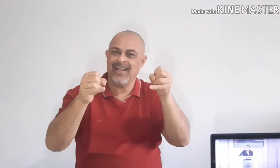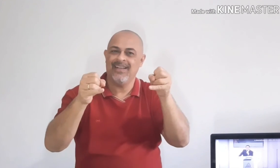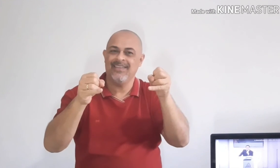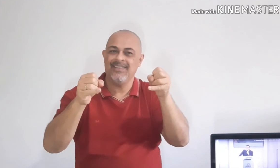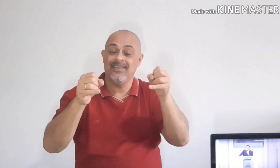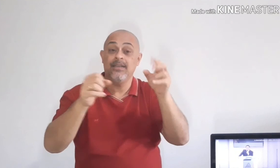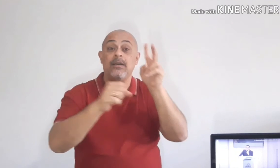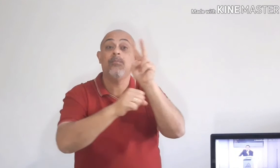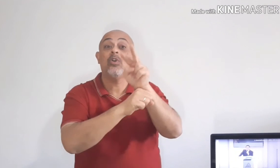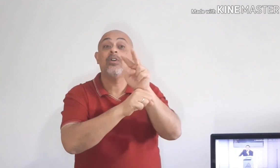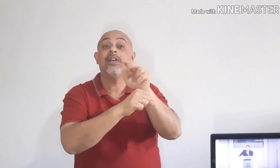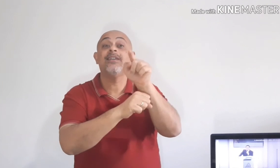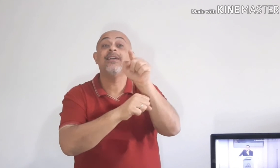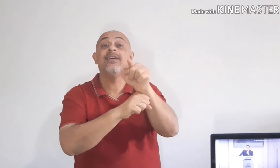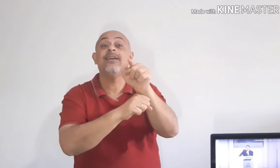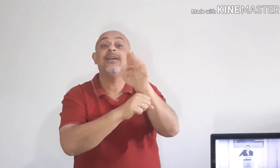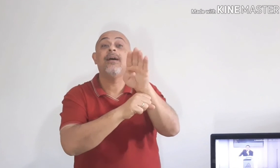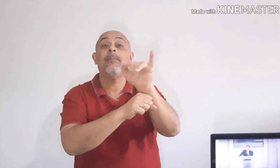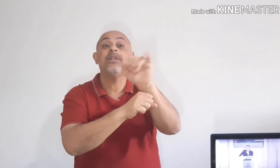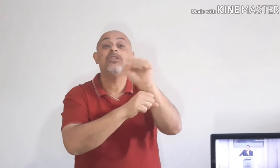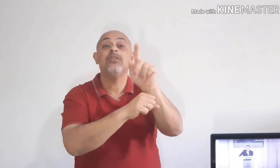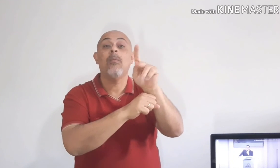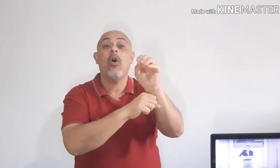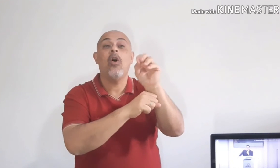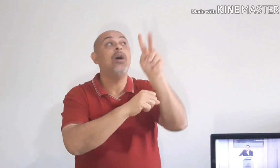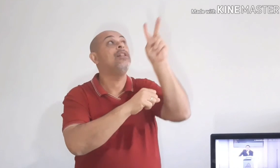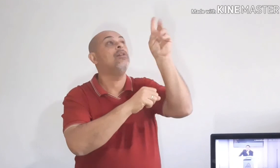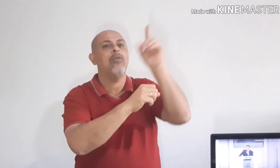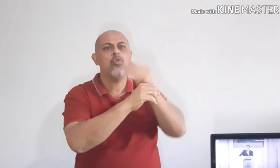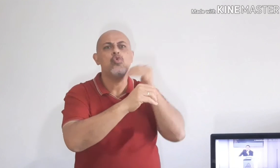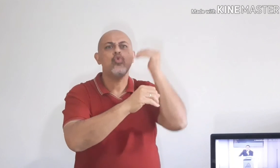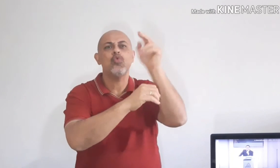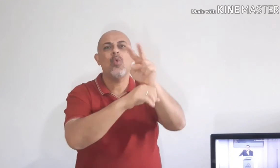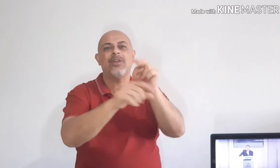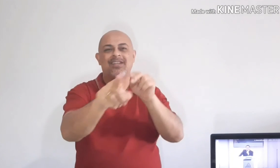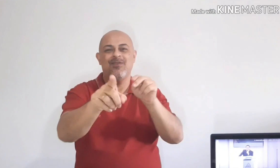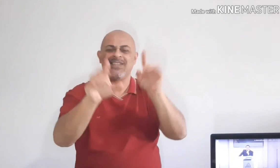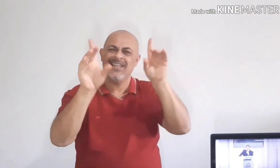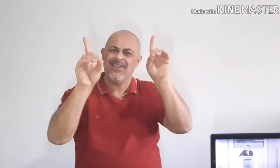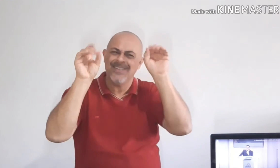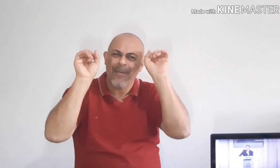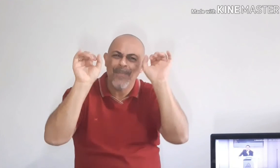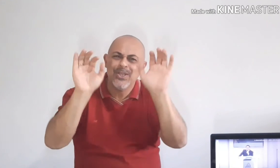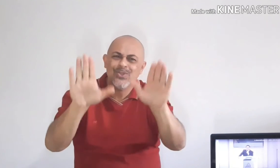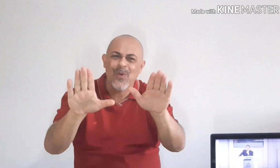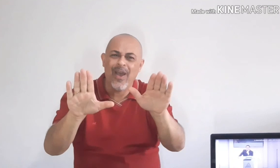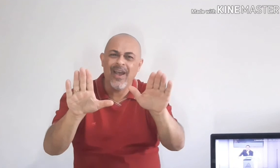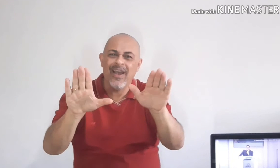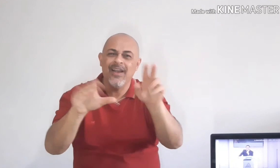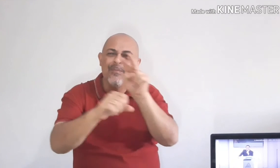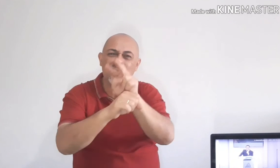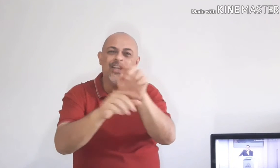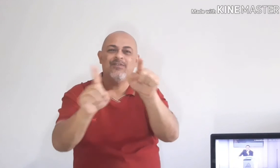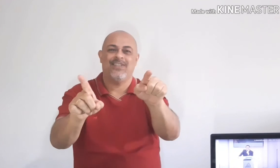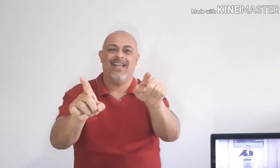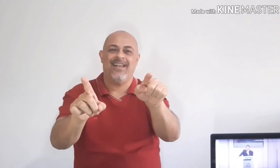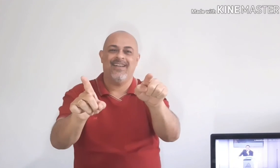protegidos pelo bispo das nossas almas. Deus nos abençoe e nos guarde.